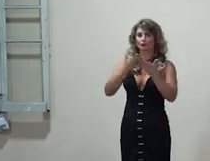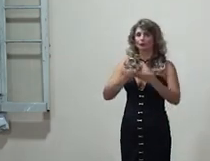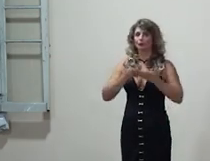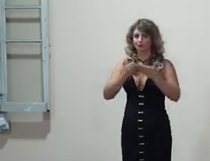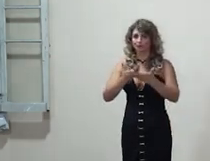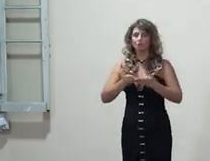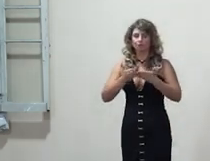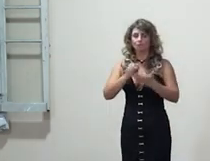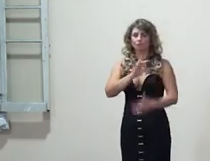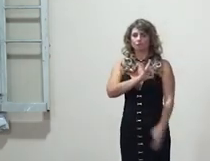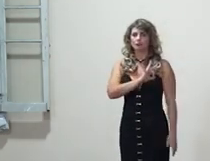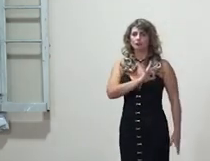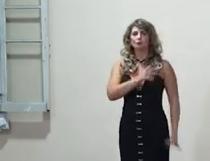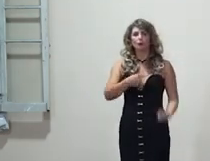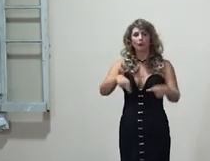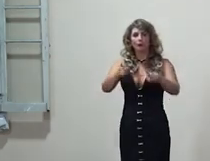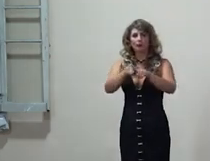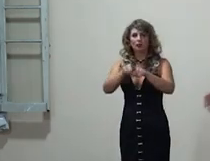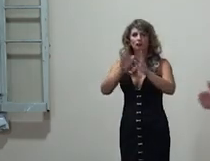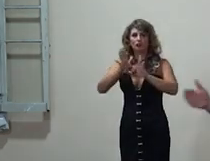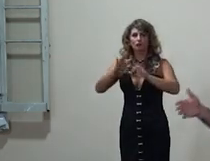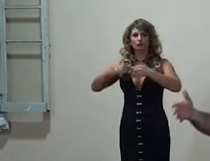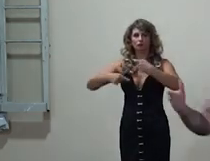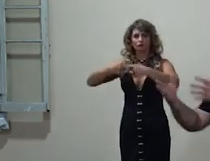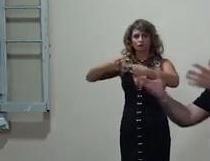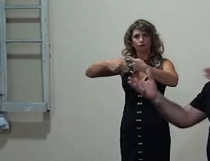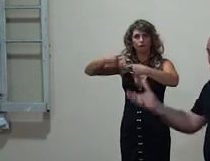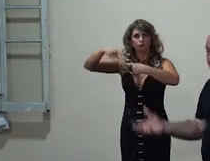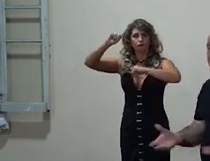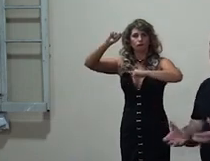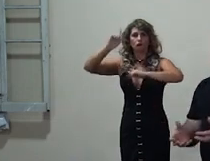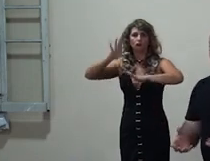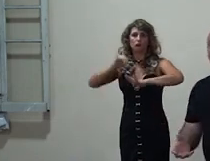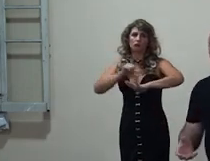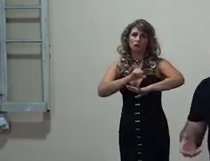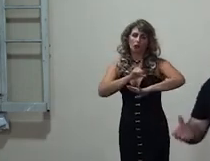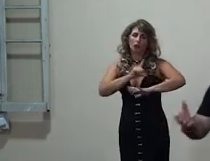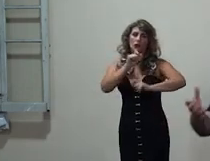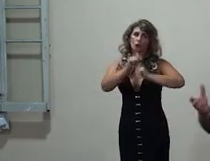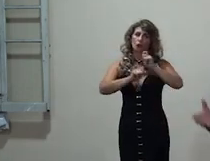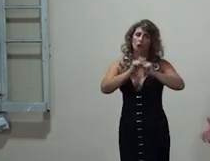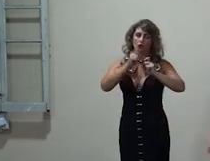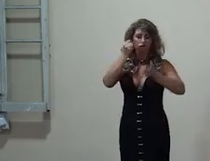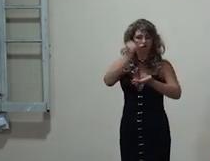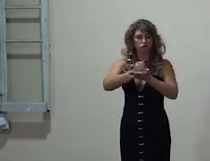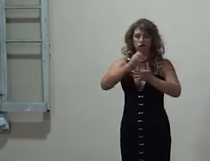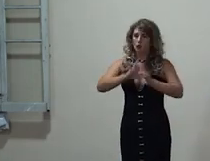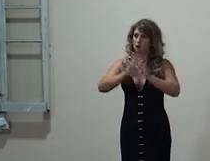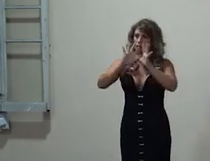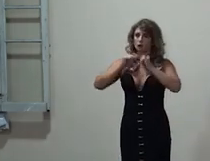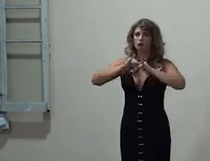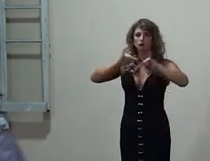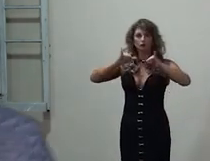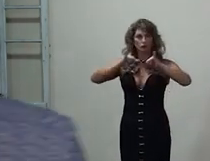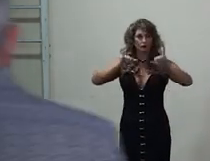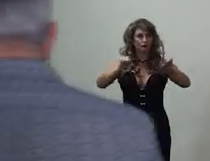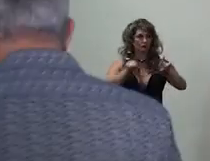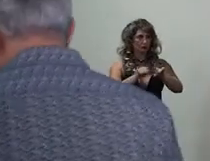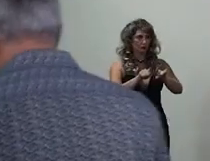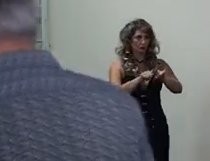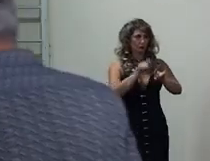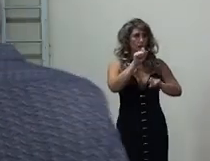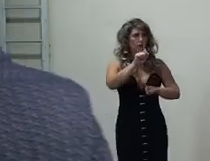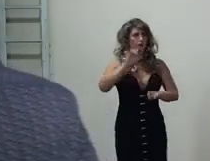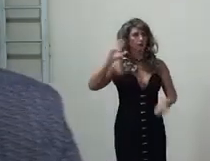Federal e portuária. Já está avançando, nós já temos, inclusive, a autorização para divulgar isso, que